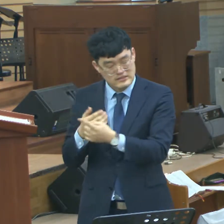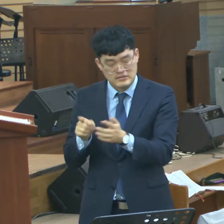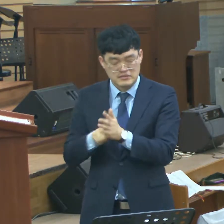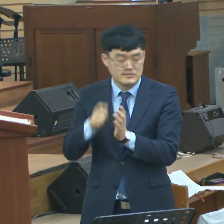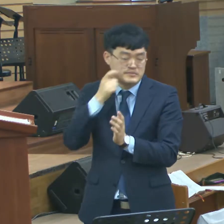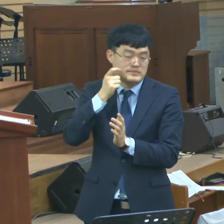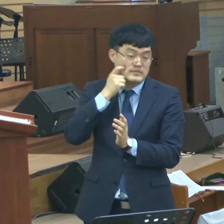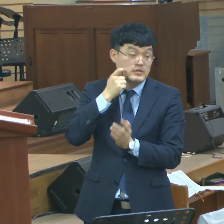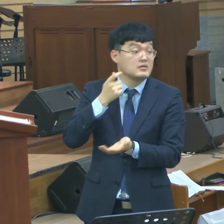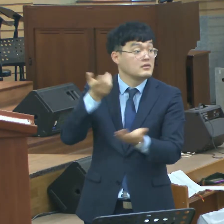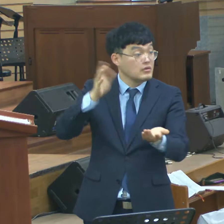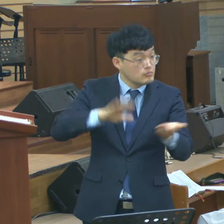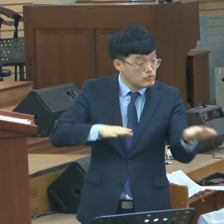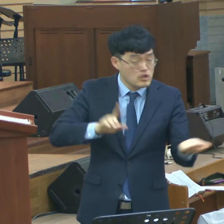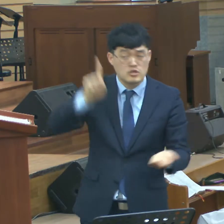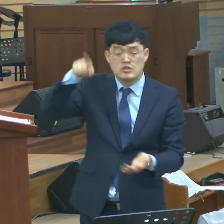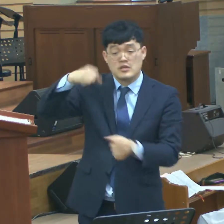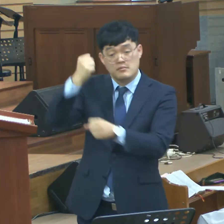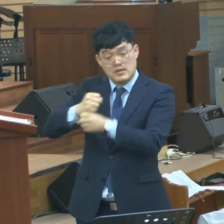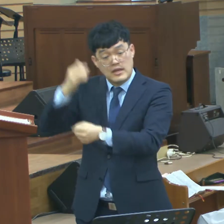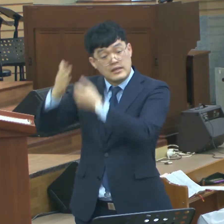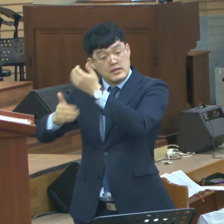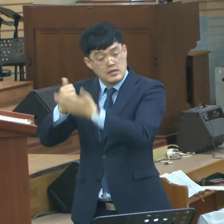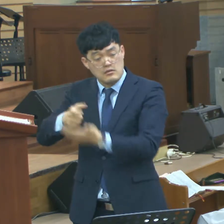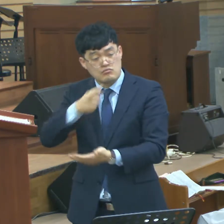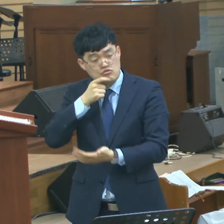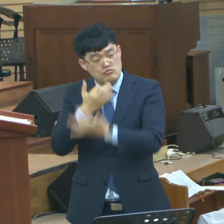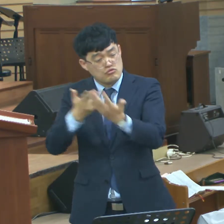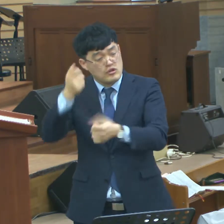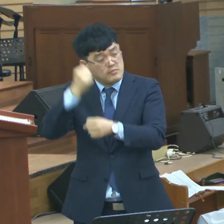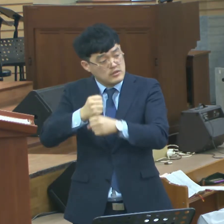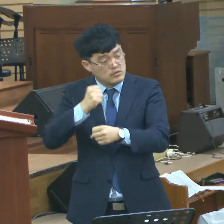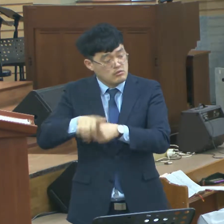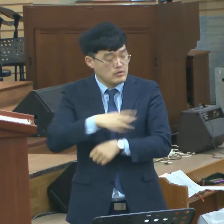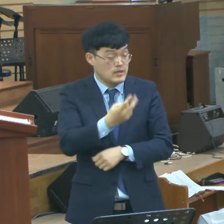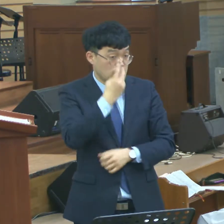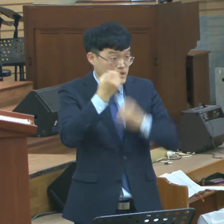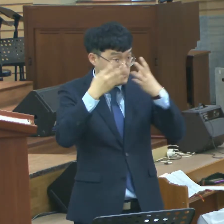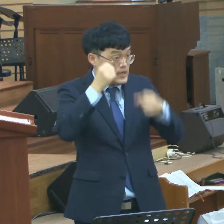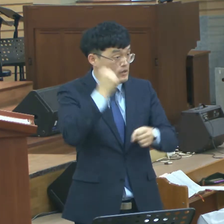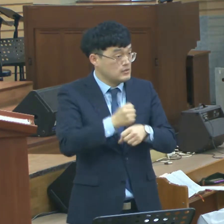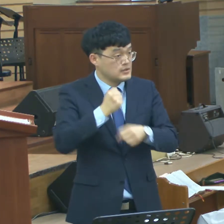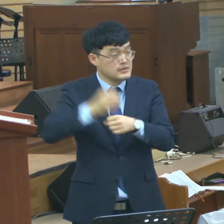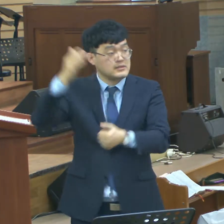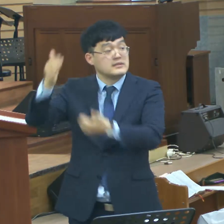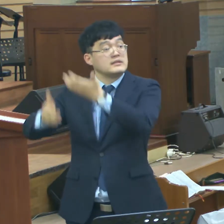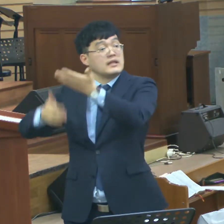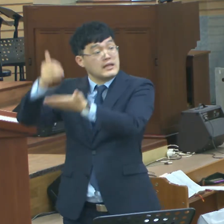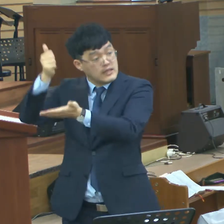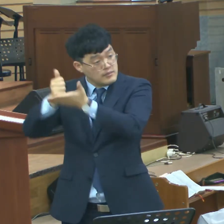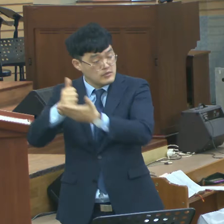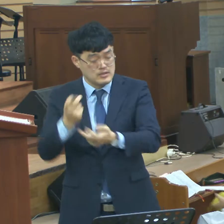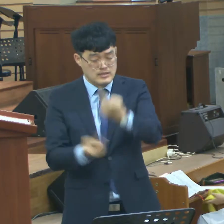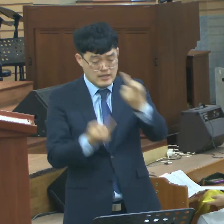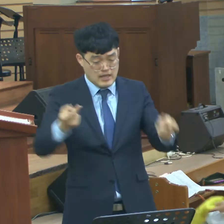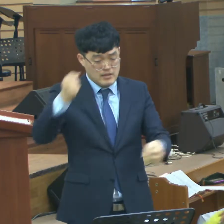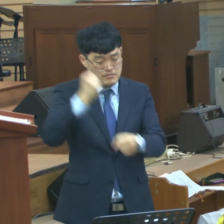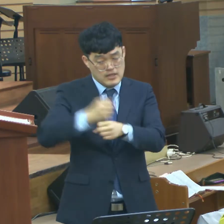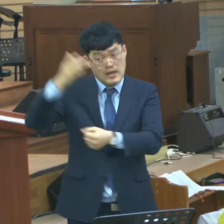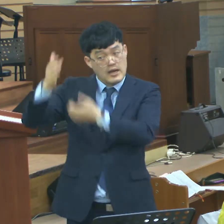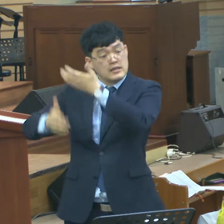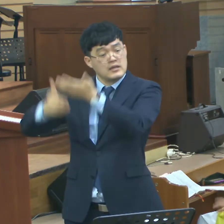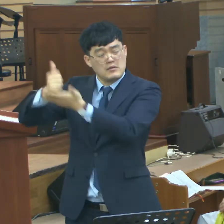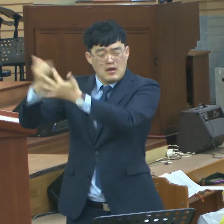천지를 만드신 하나님, 불과 물을 만드신 하나님, 우리의 생명을 창조하신 하나님, 갈멜산을 만드신 하나님께서